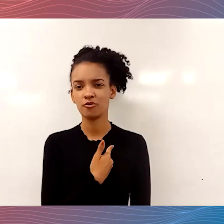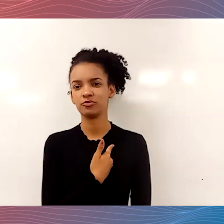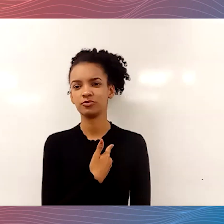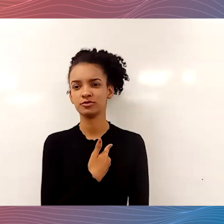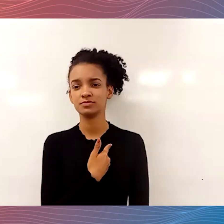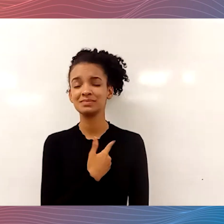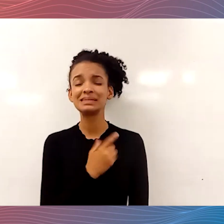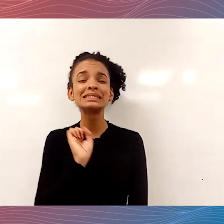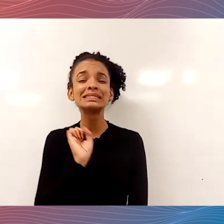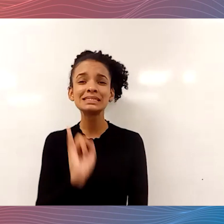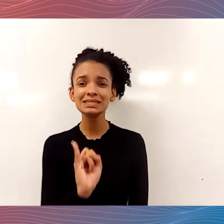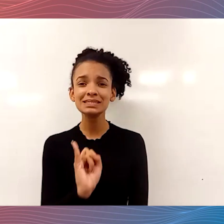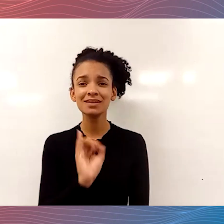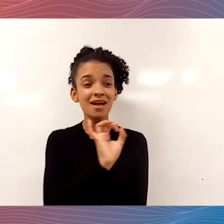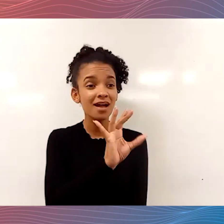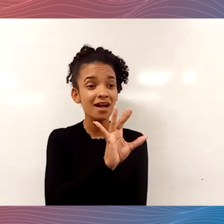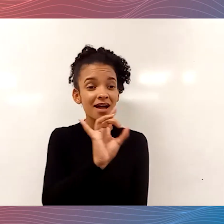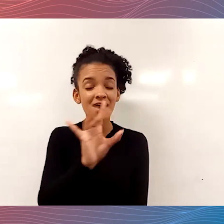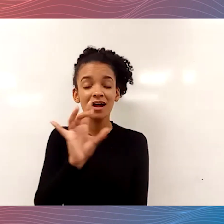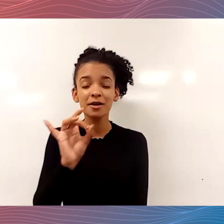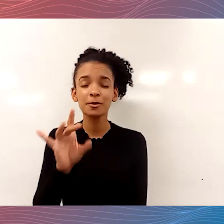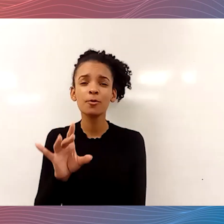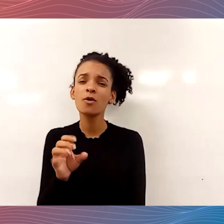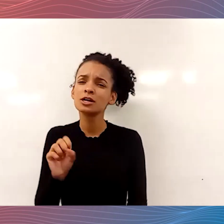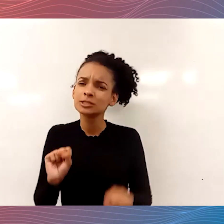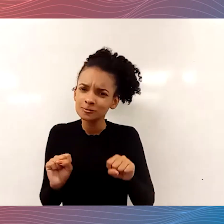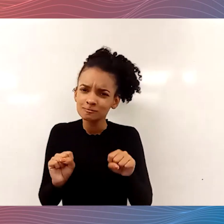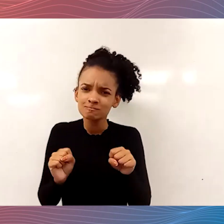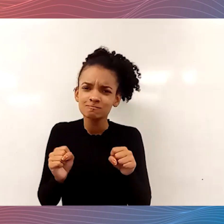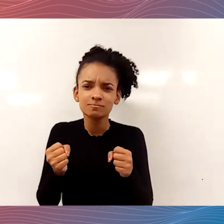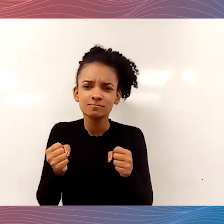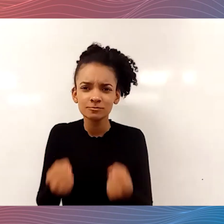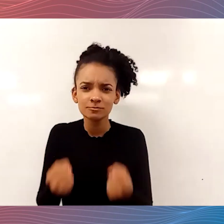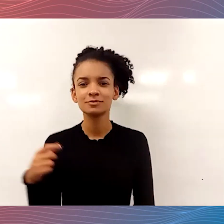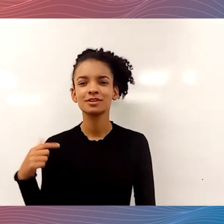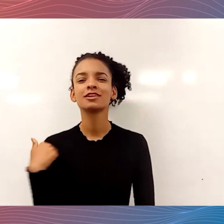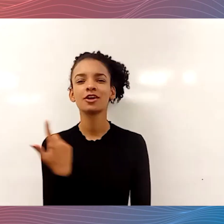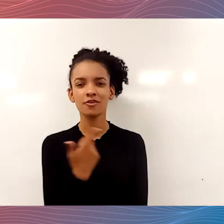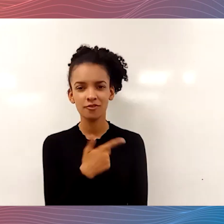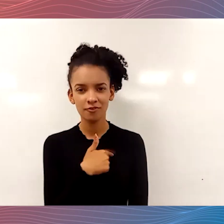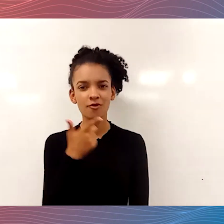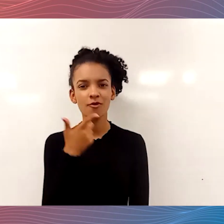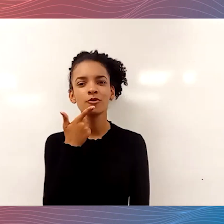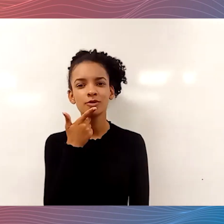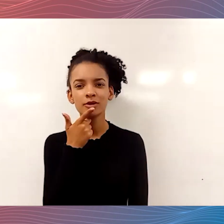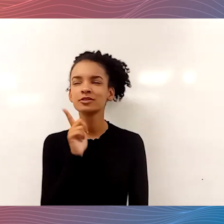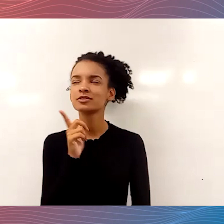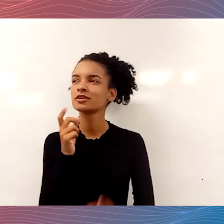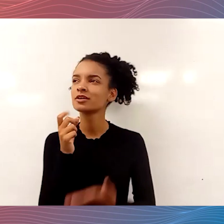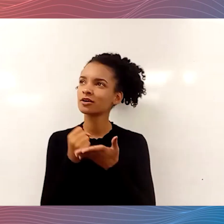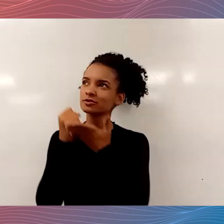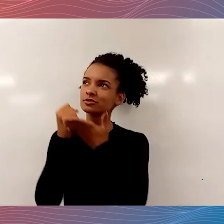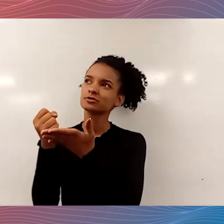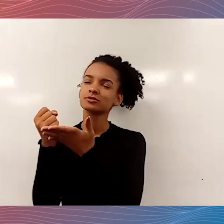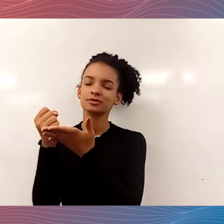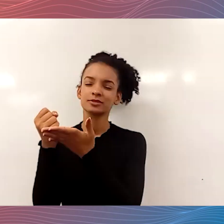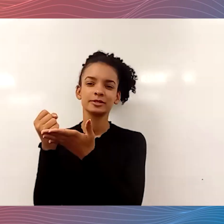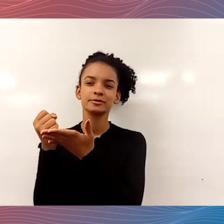der realmente 110%, irmãos, em pouco tempo nós vamos cooperar com o Espírito e ganhar essa terra para o